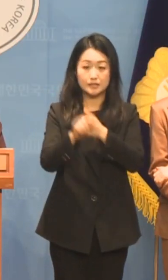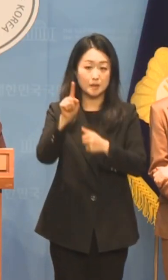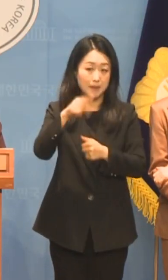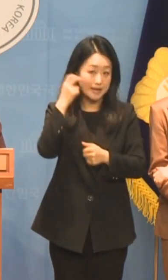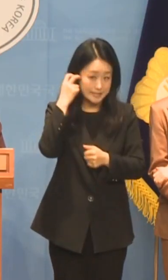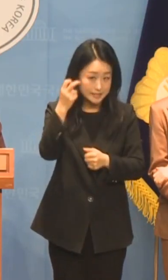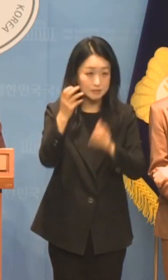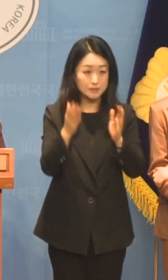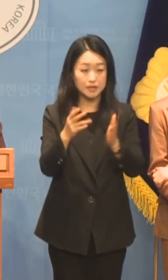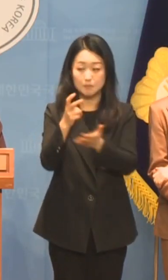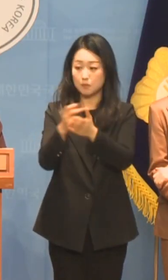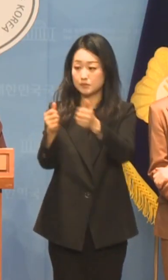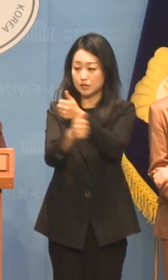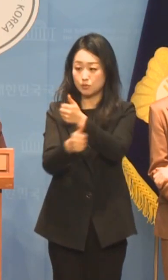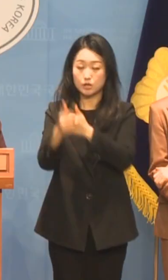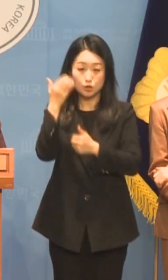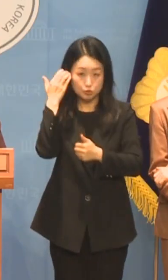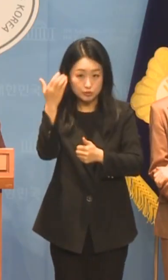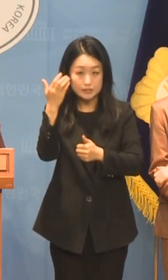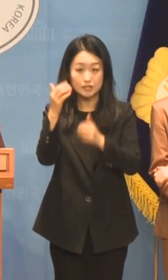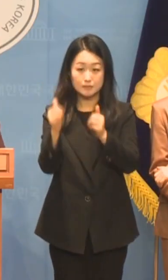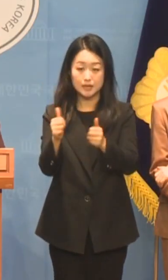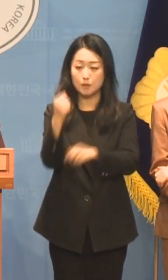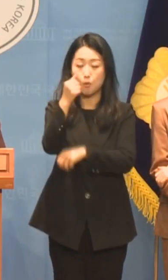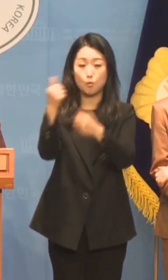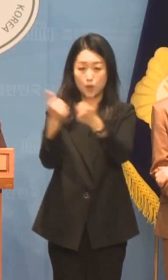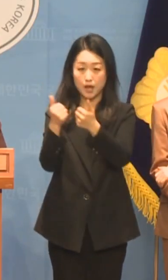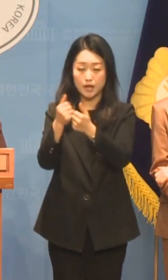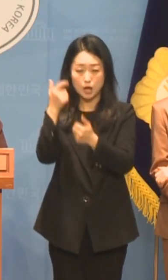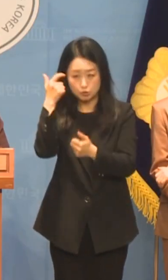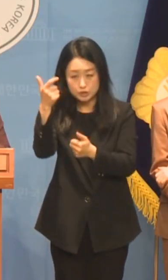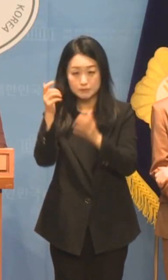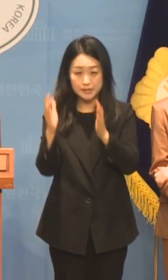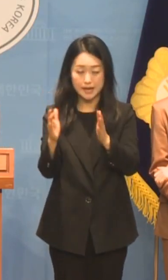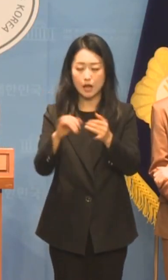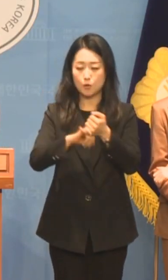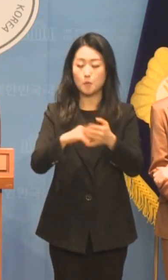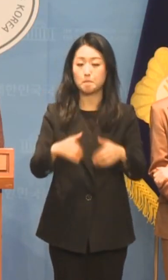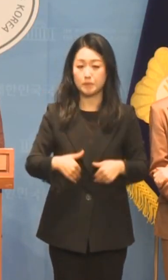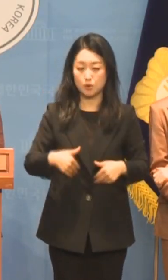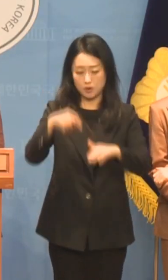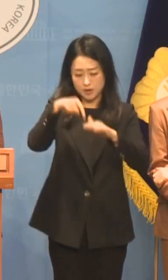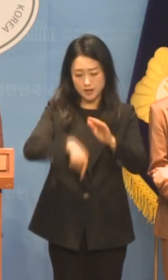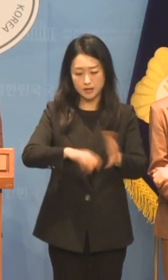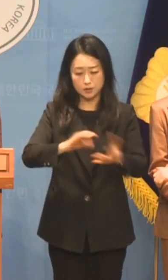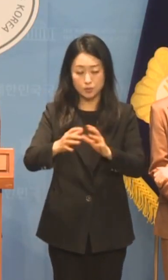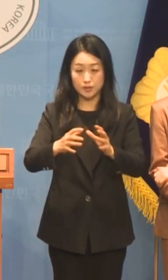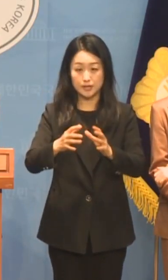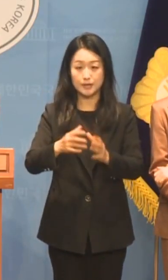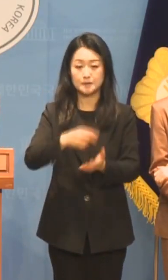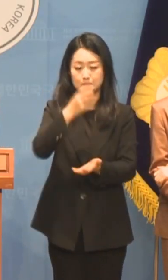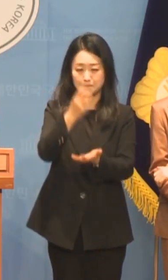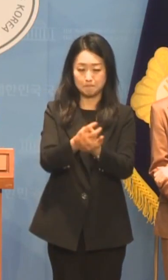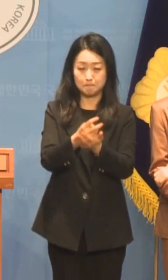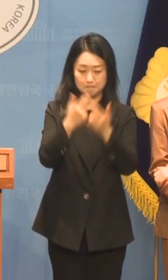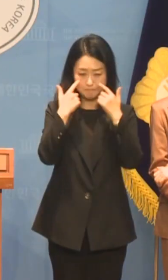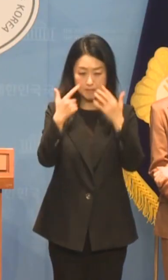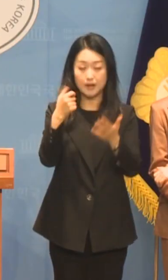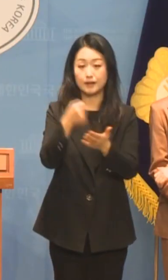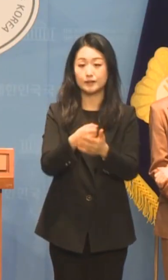120일, 법사위에서 90일, 본회의에서 60일의 필수 숙려기간을 명문화해야